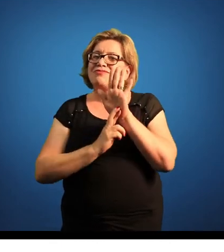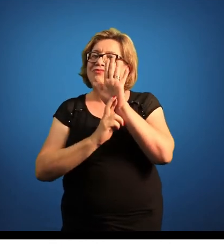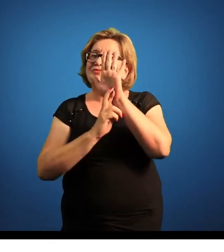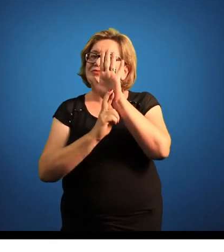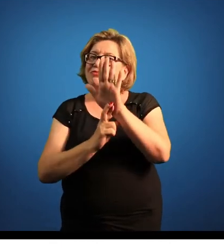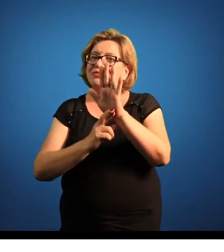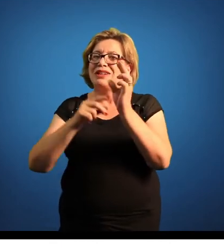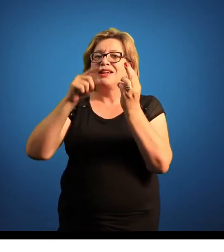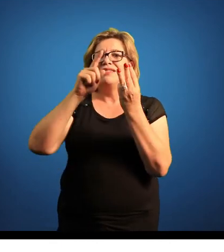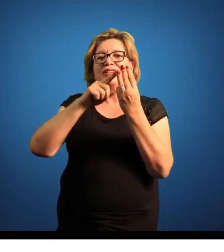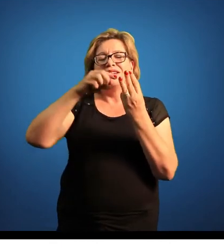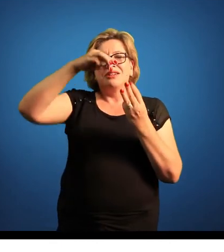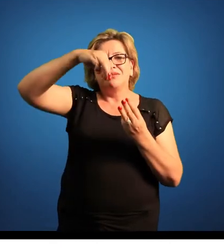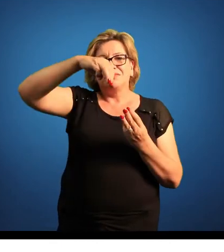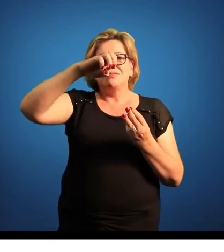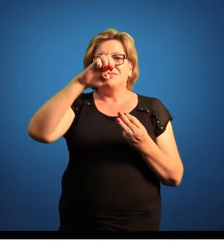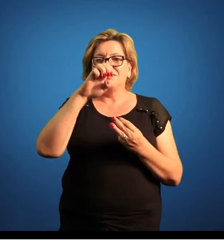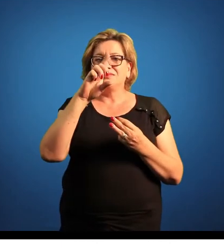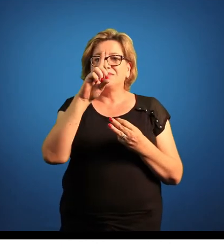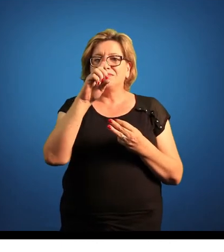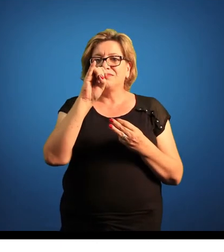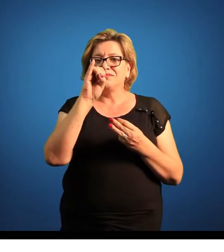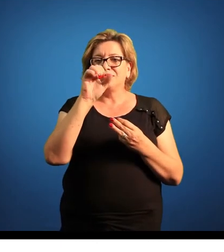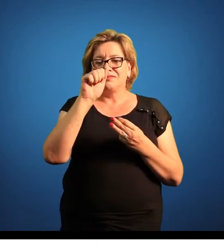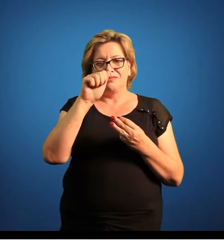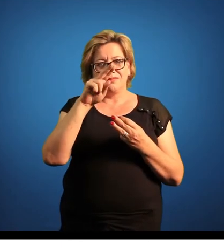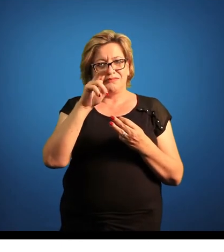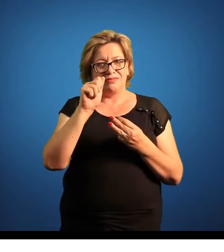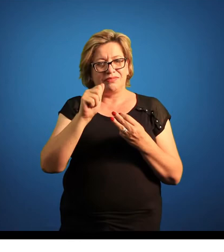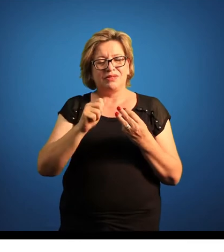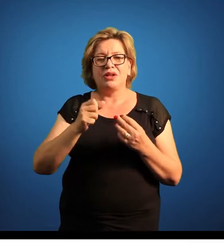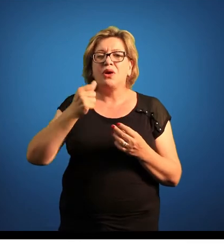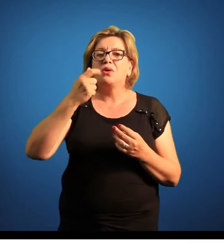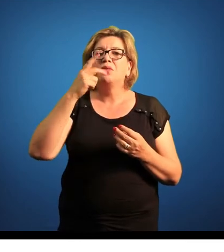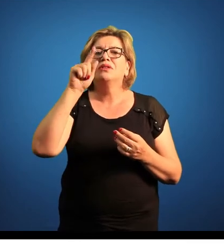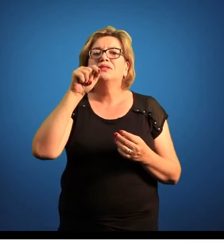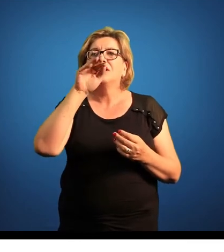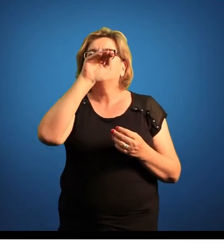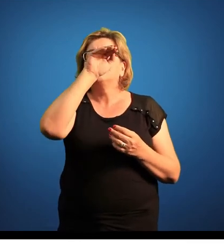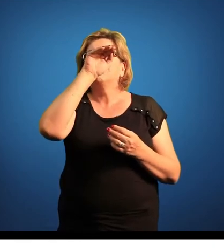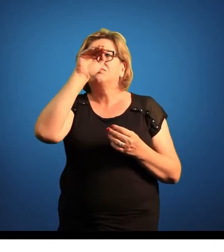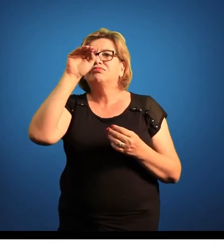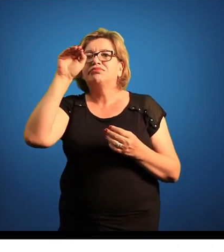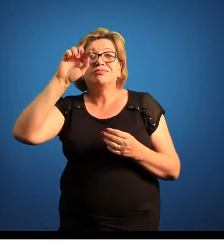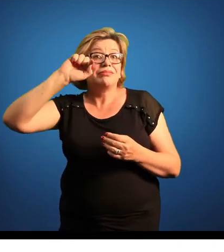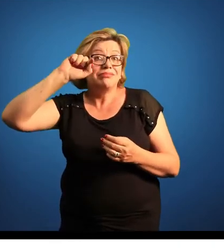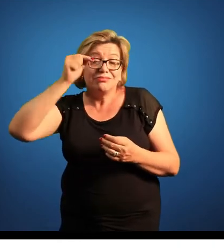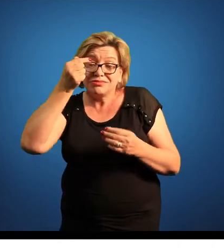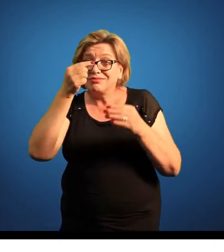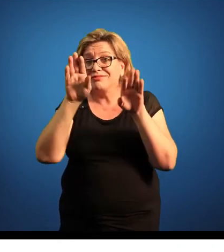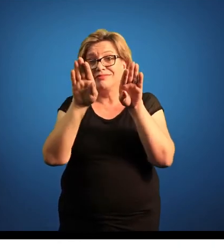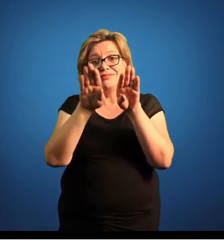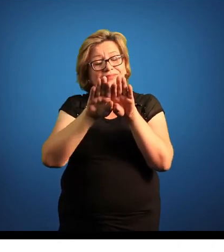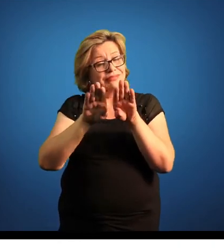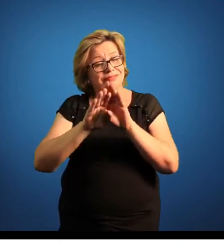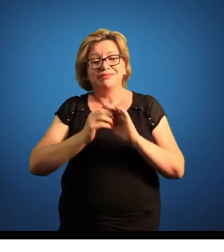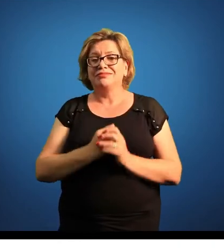mim a mediana. Então, quanto é a mediana dessa série aqui? 1.000 também.